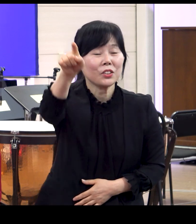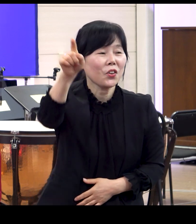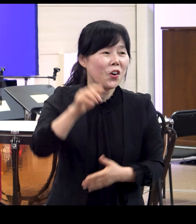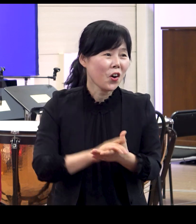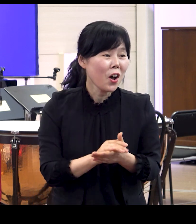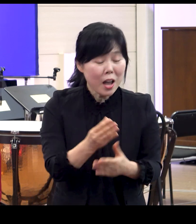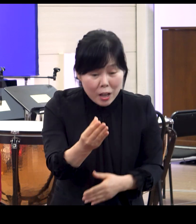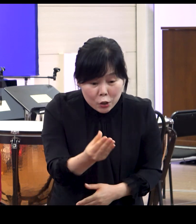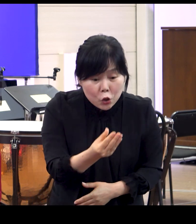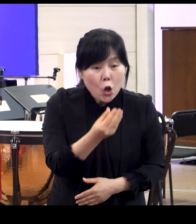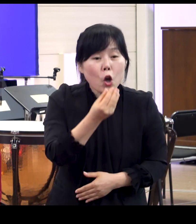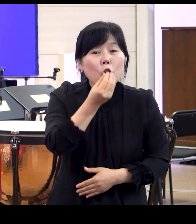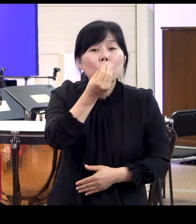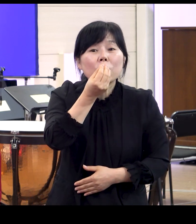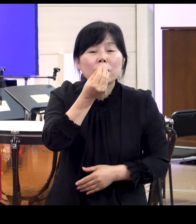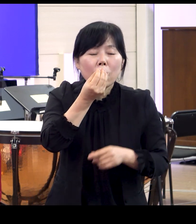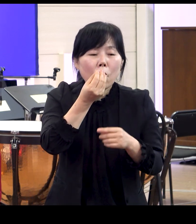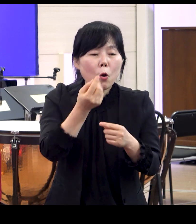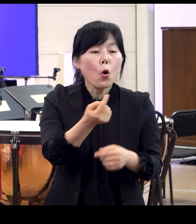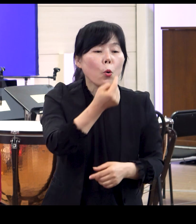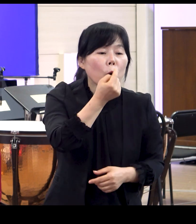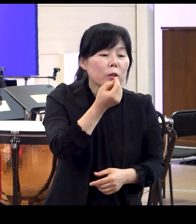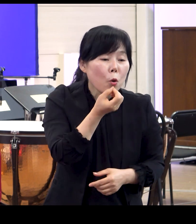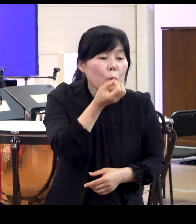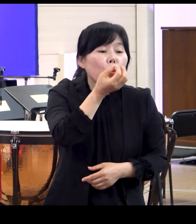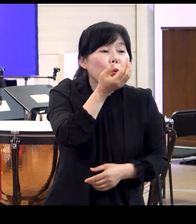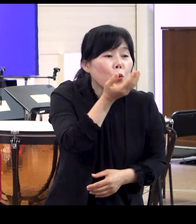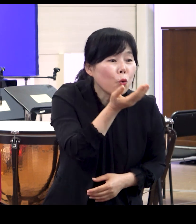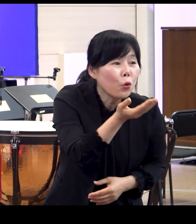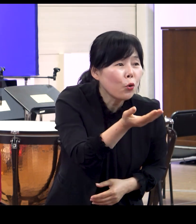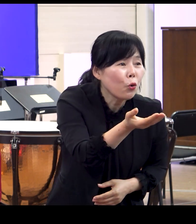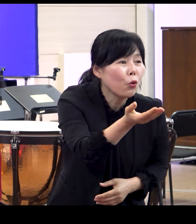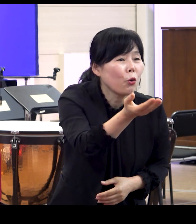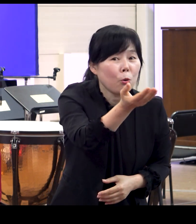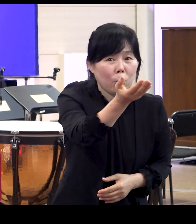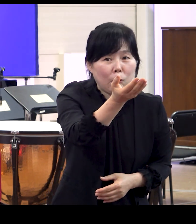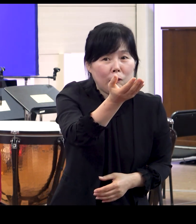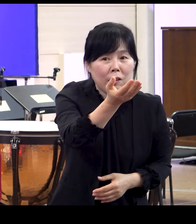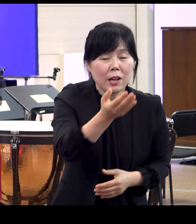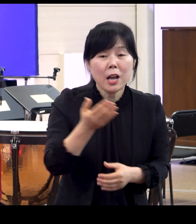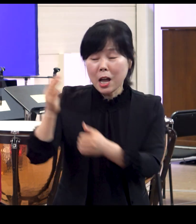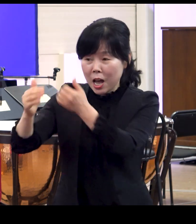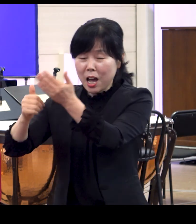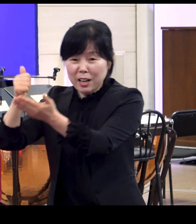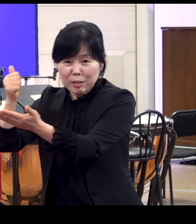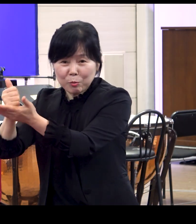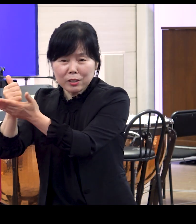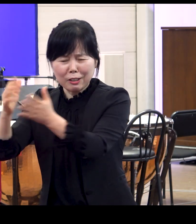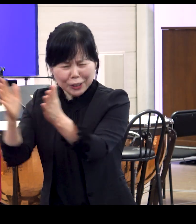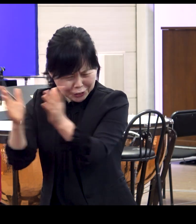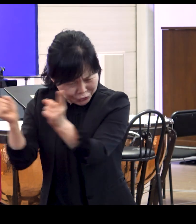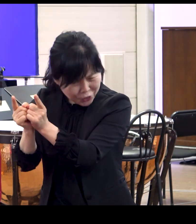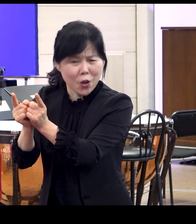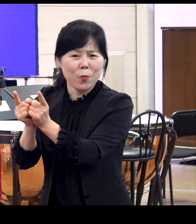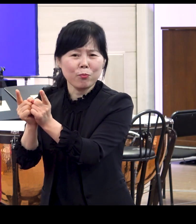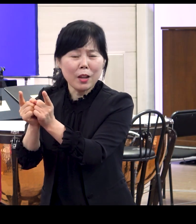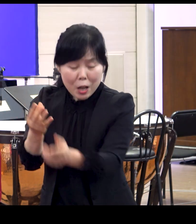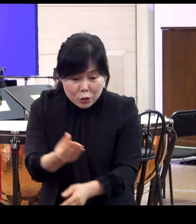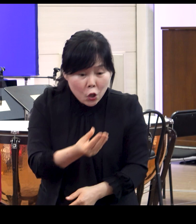생기, 그 생기를 그 코에 불어넣으셨다는 일. 하나님이